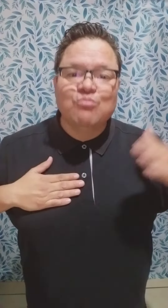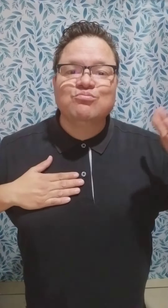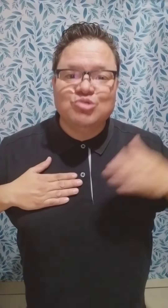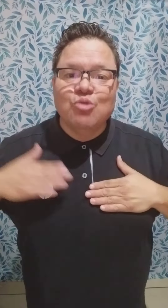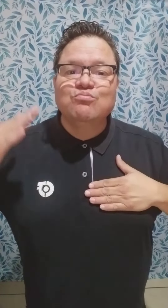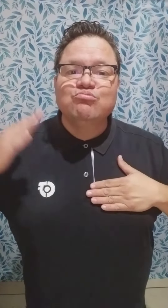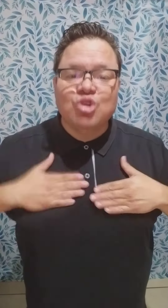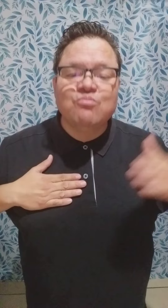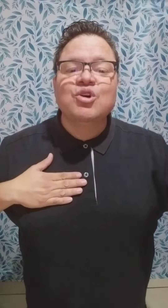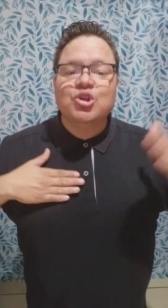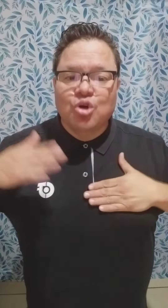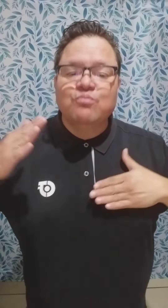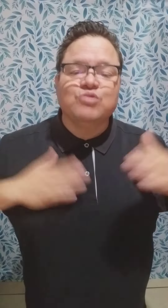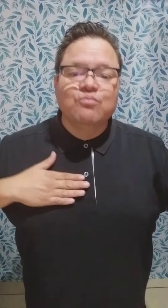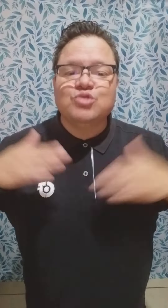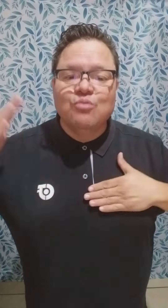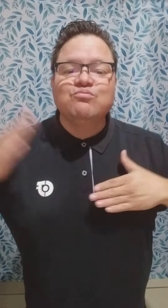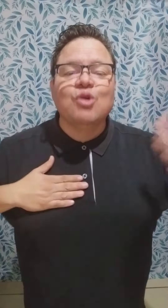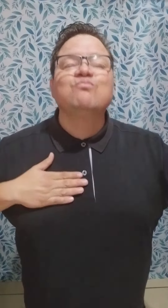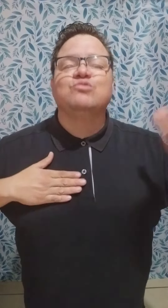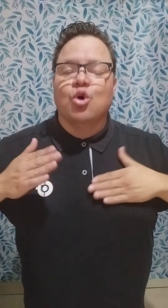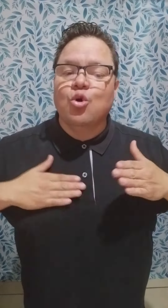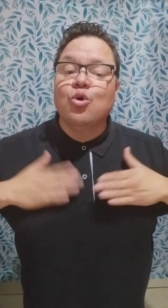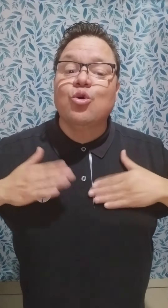ton ton ton ton ton ton ton